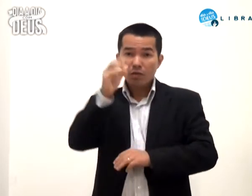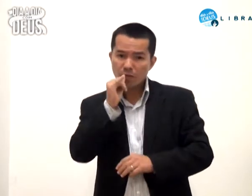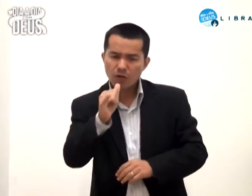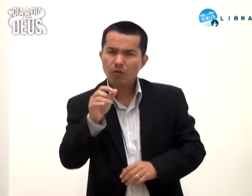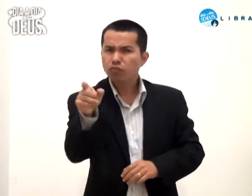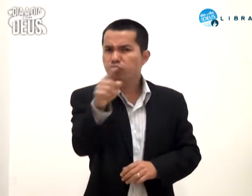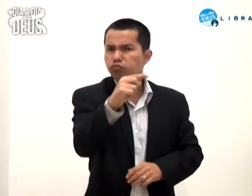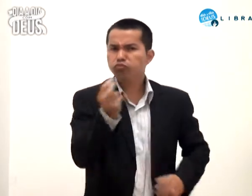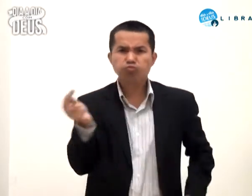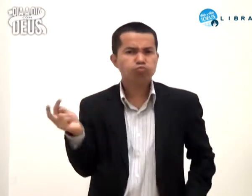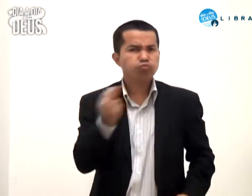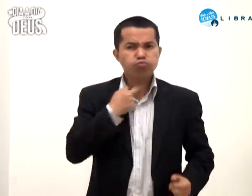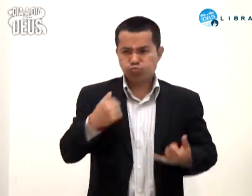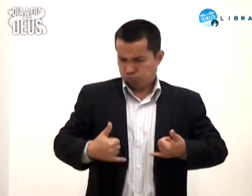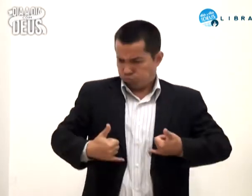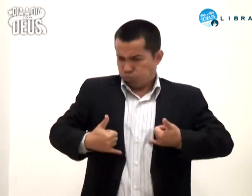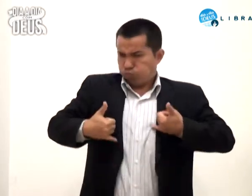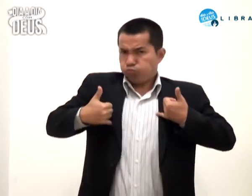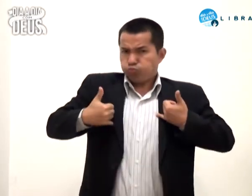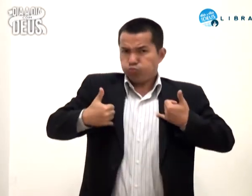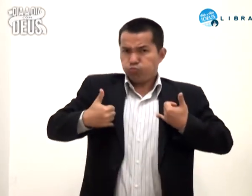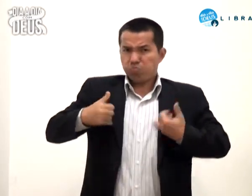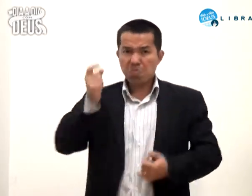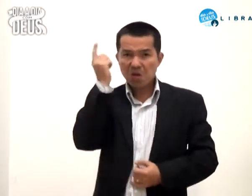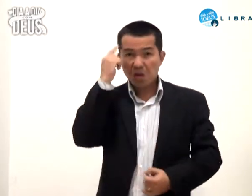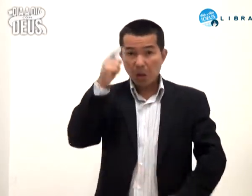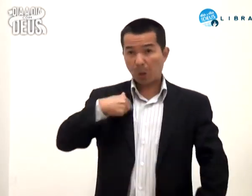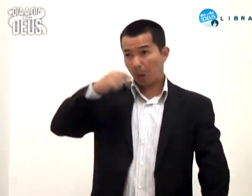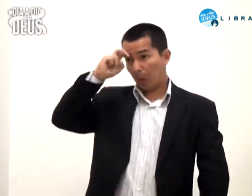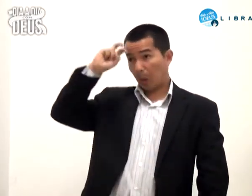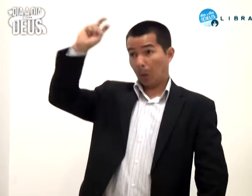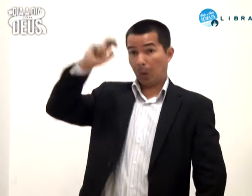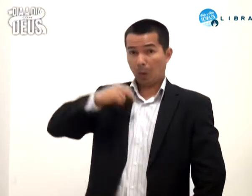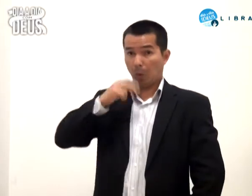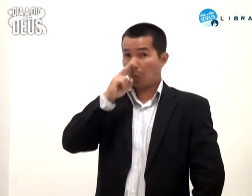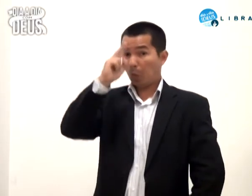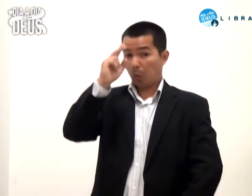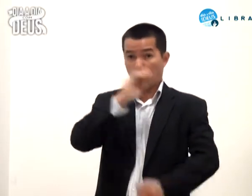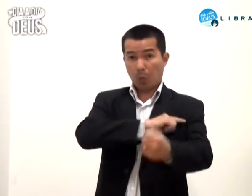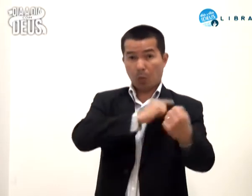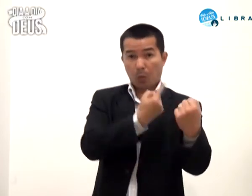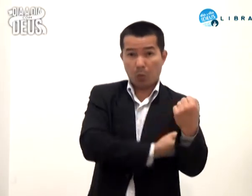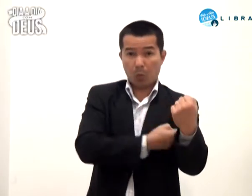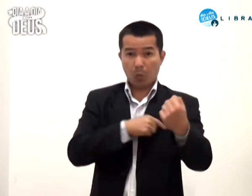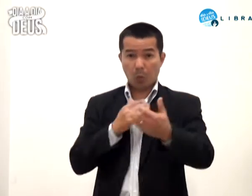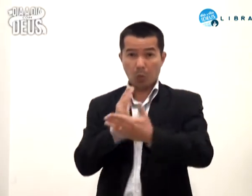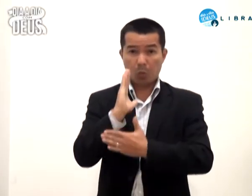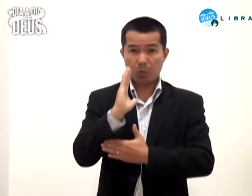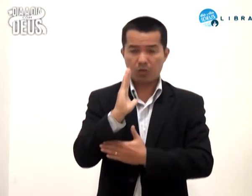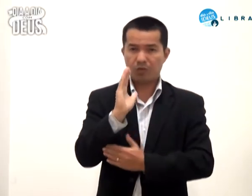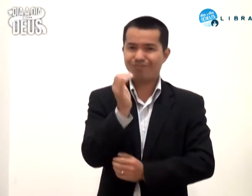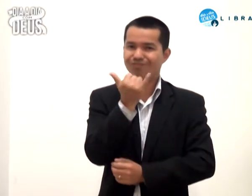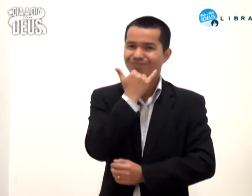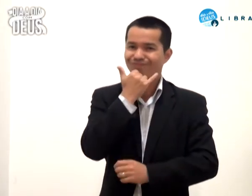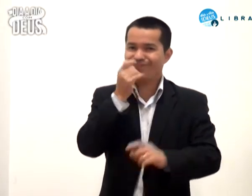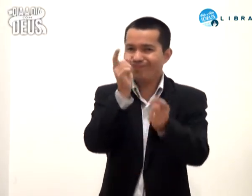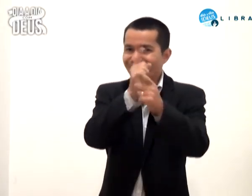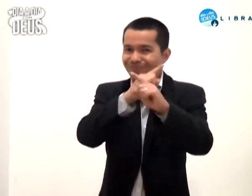e presunçosos, achando que vocês conseguiram isso pela inteligência de vocês, ou pela força de vocês, porque